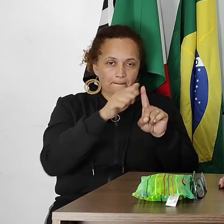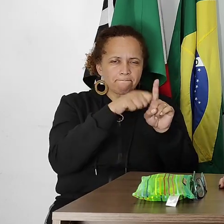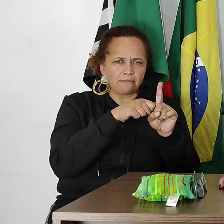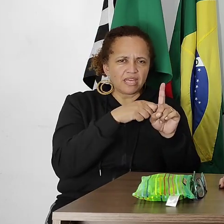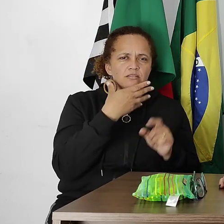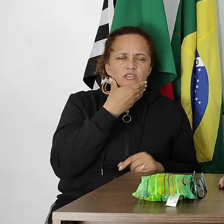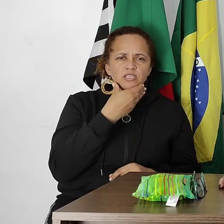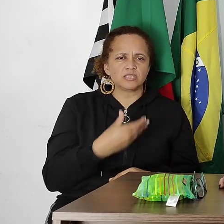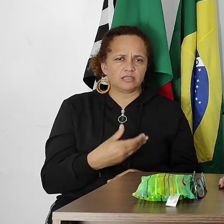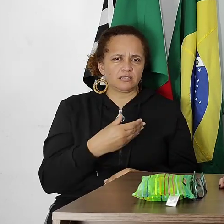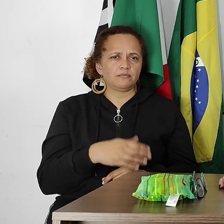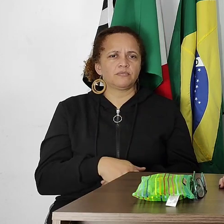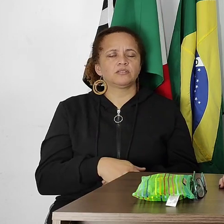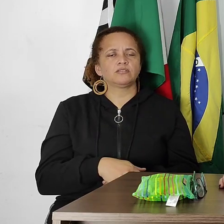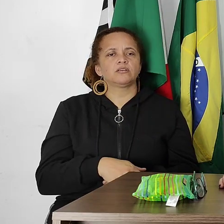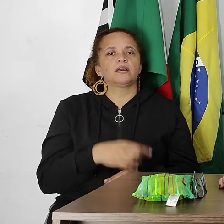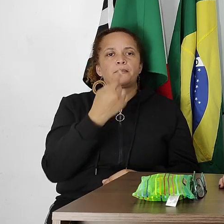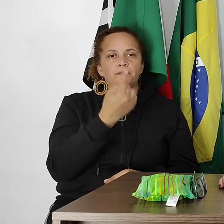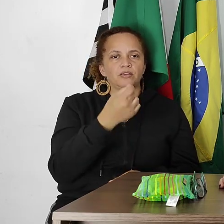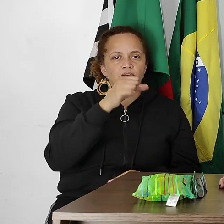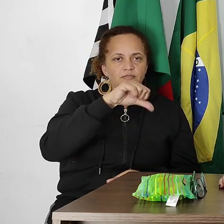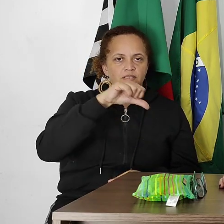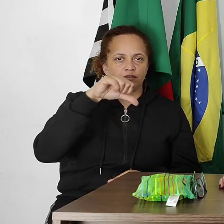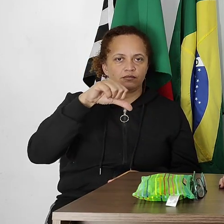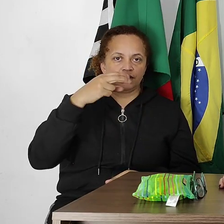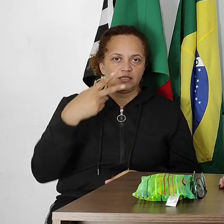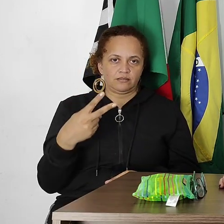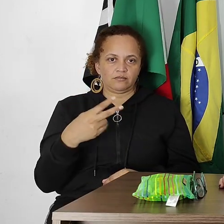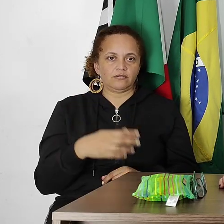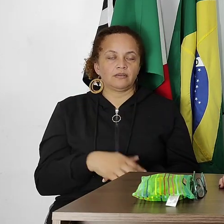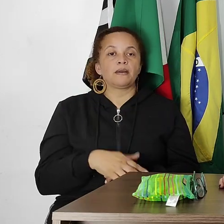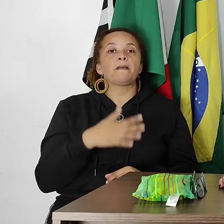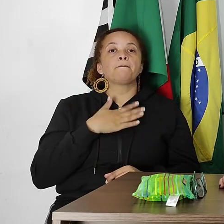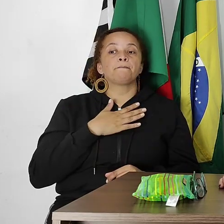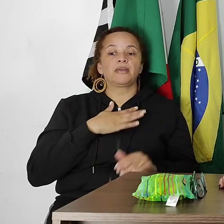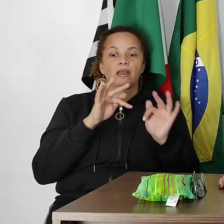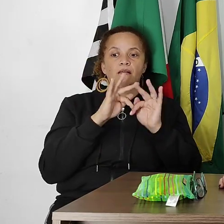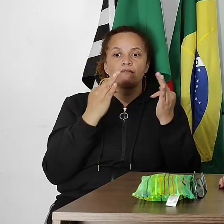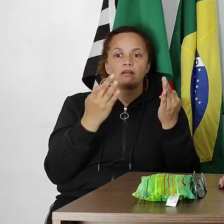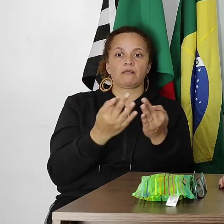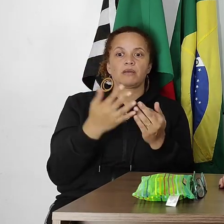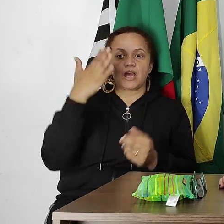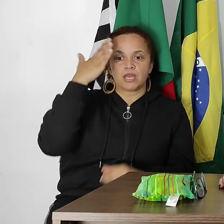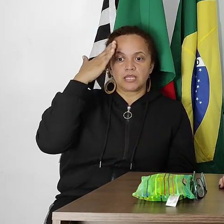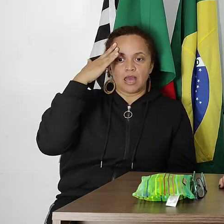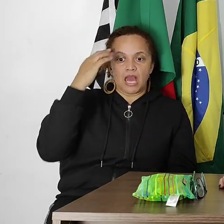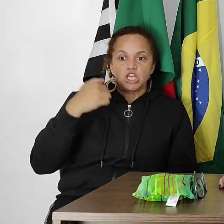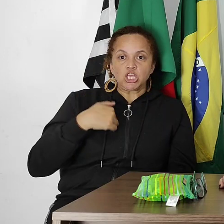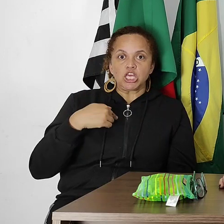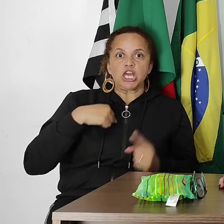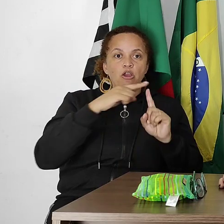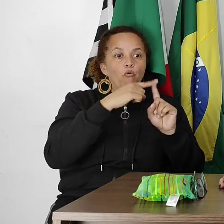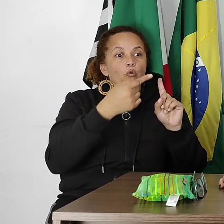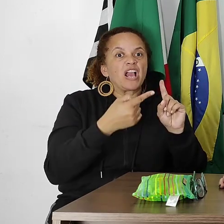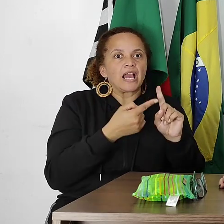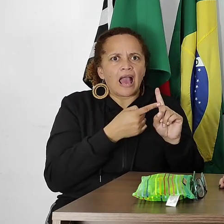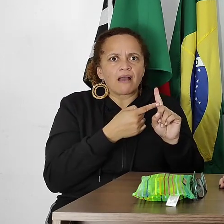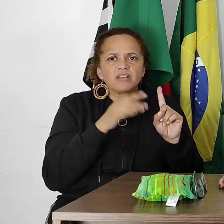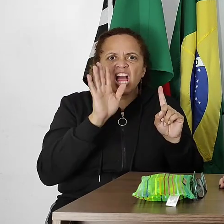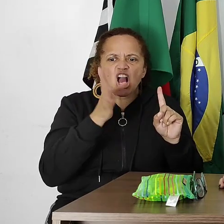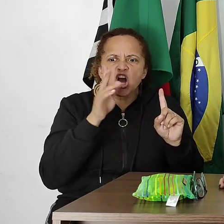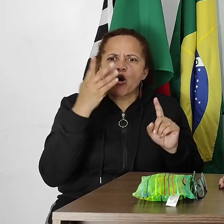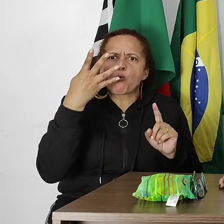92... a minha família ficou sabendo que eu estava grávida de 4 meses. Meu pai e minha irmã, nossa,